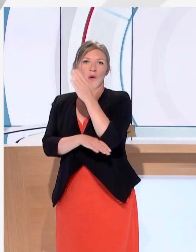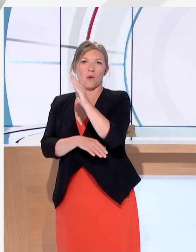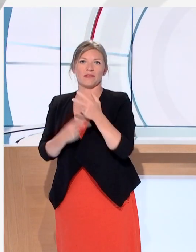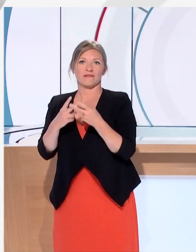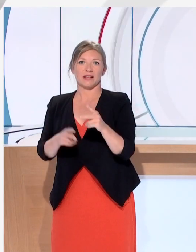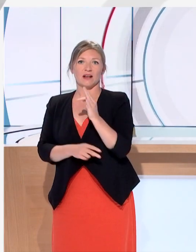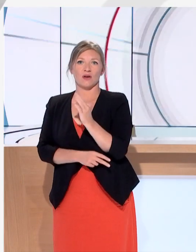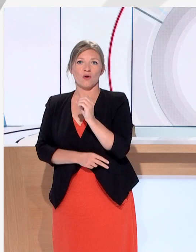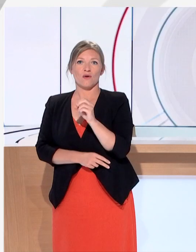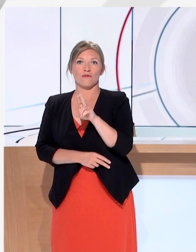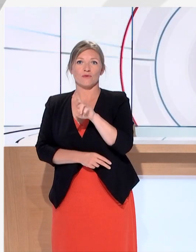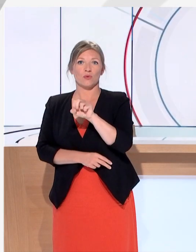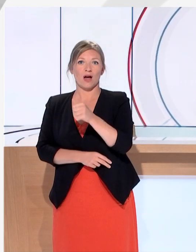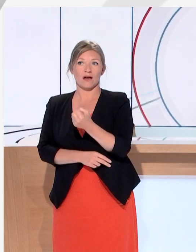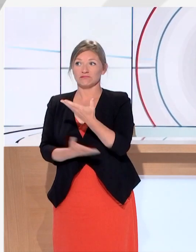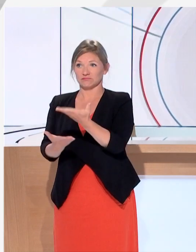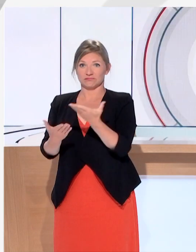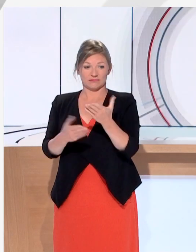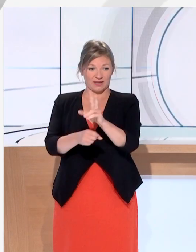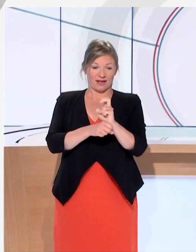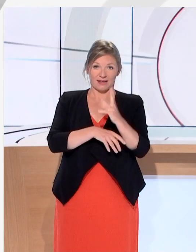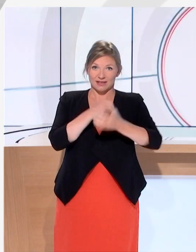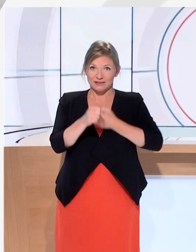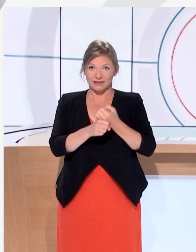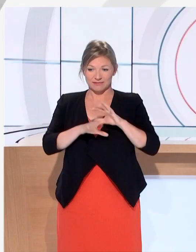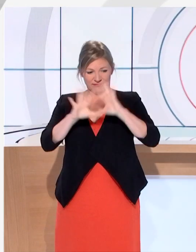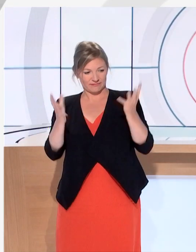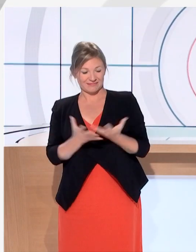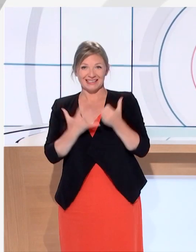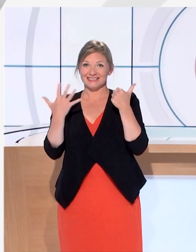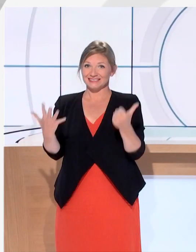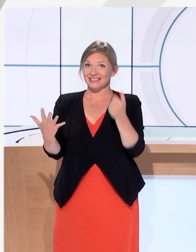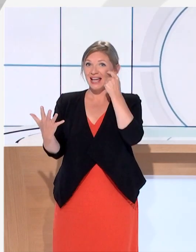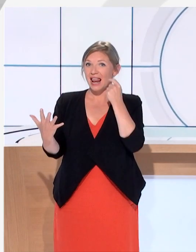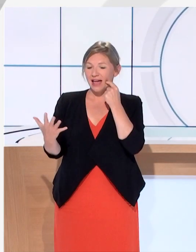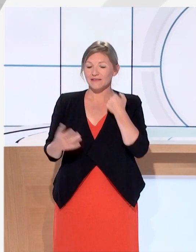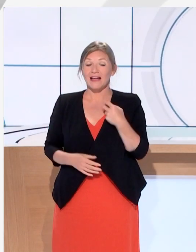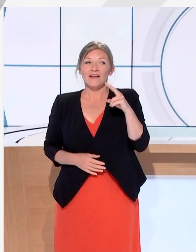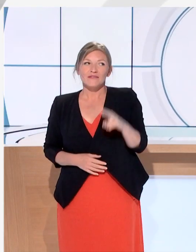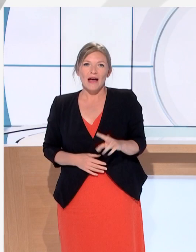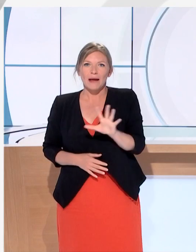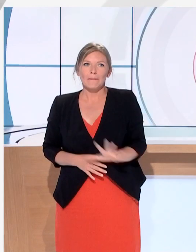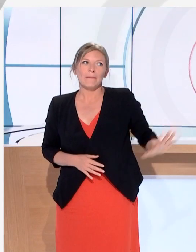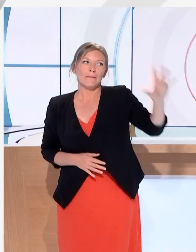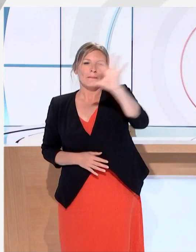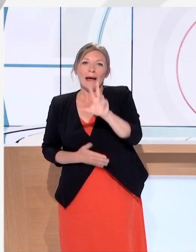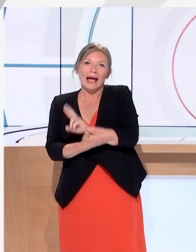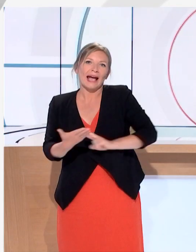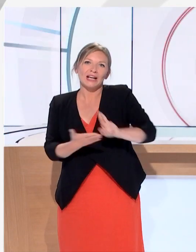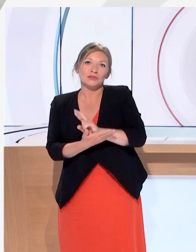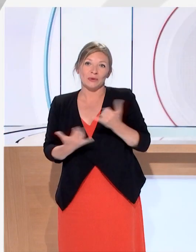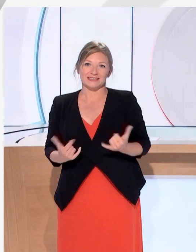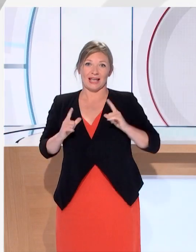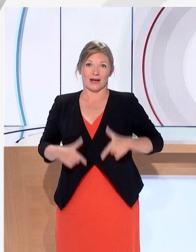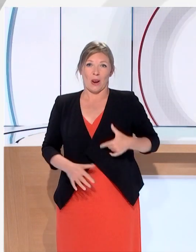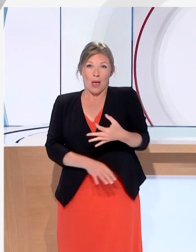les garder présents sur l'école. Ça nous permet d'avoir 6 élèves. Et je pense que même si on est la plus petite école,